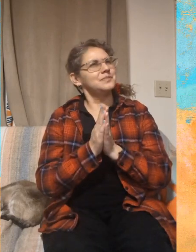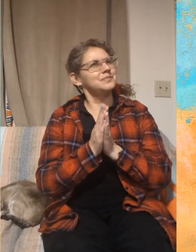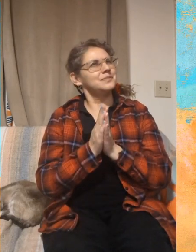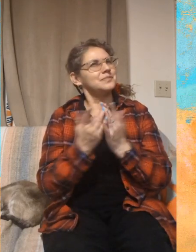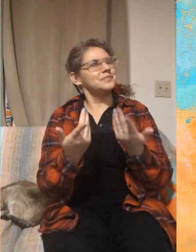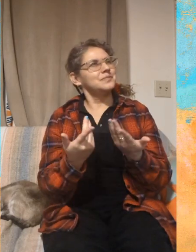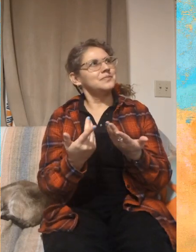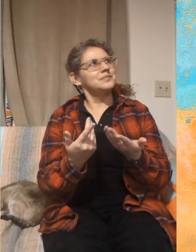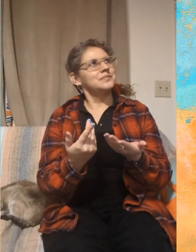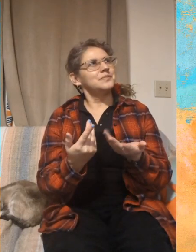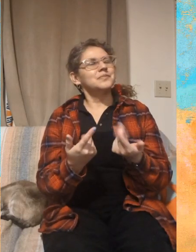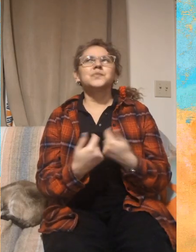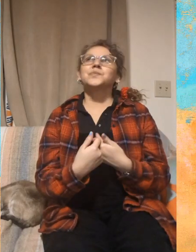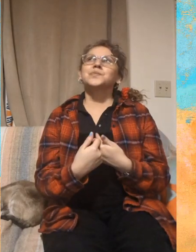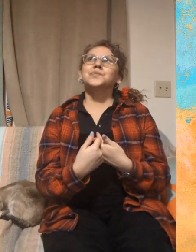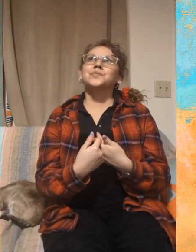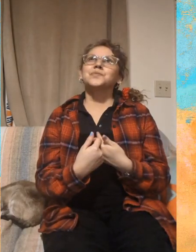un poquito